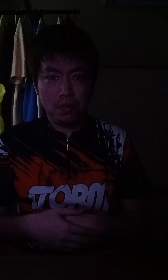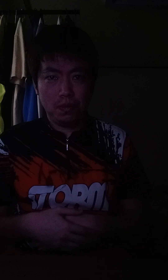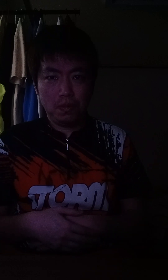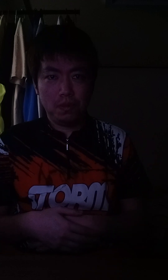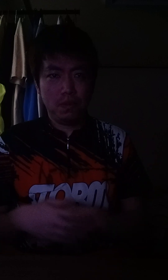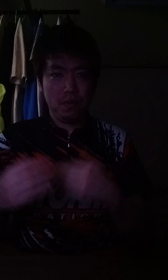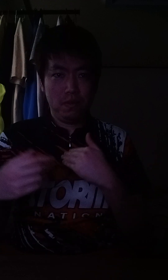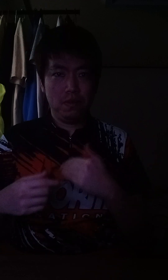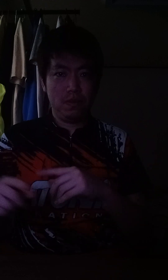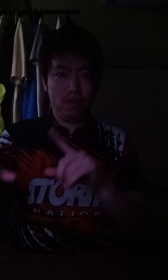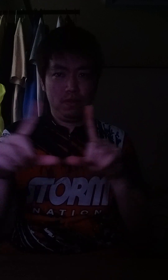승현이보다